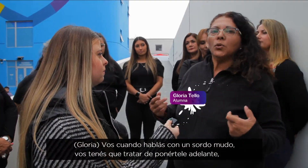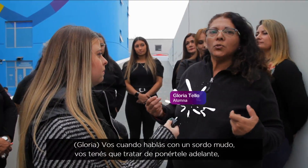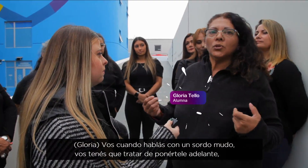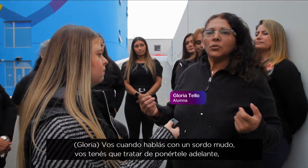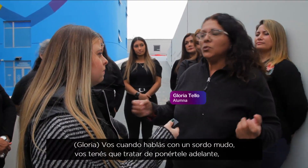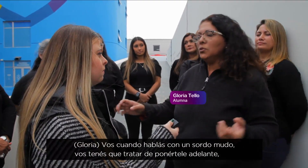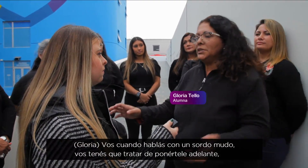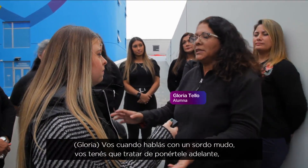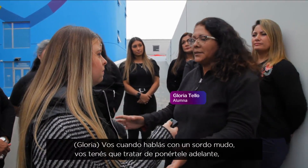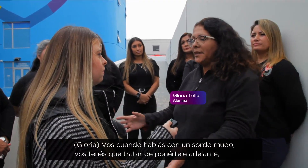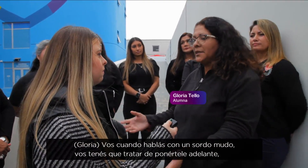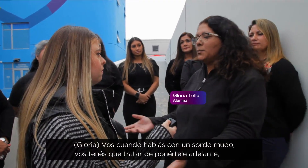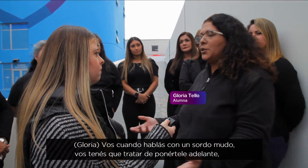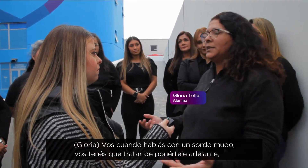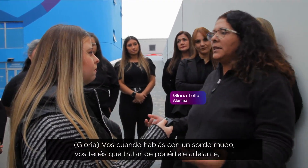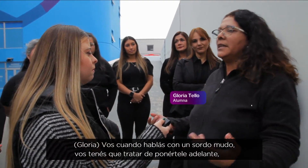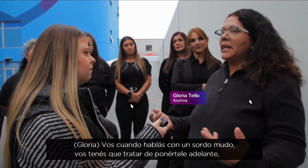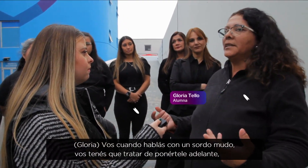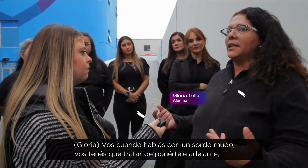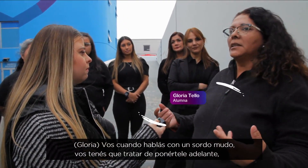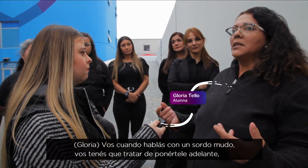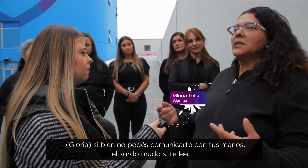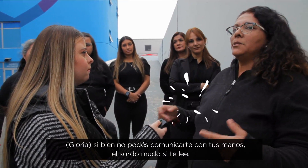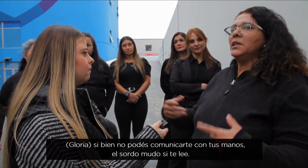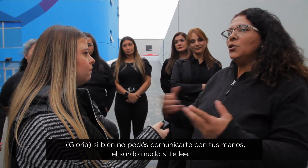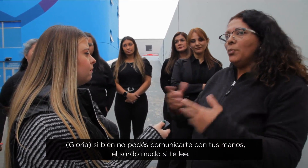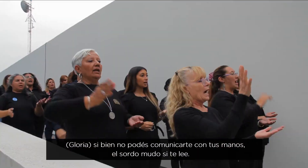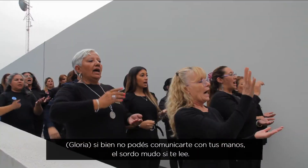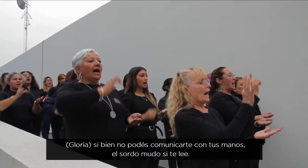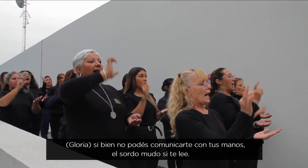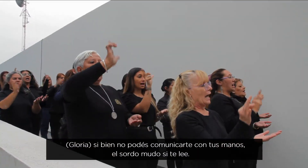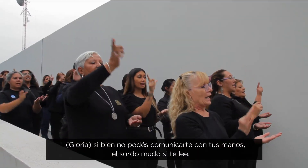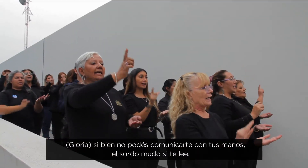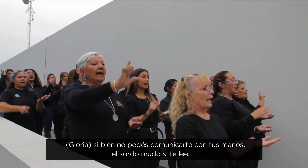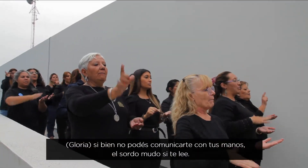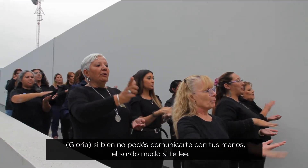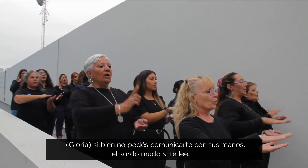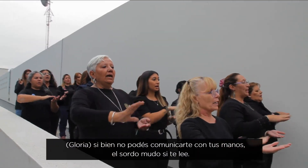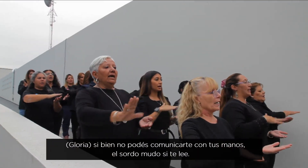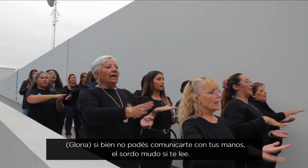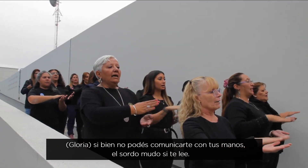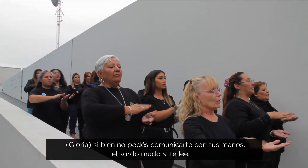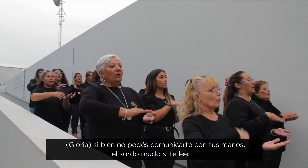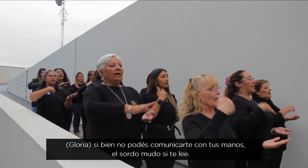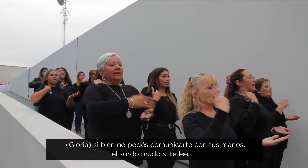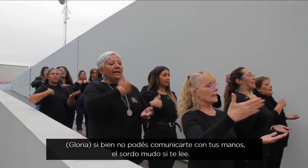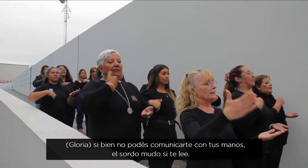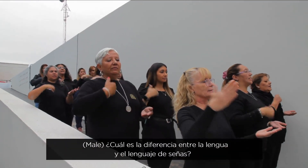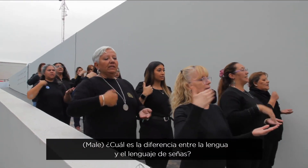con un sordomudo, vos tenés que tratar de ponértelo adelante. Si bien no podés comunicarte con tus manos, el sordomudo sí te lee. ¿Cuál es la